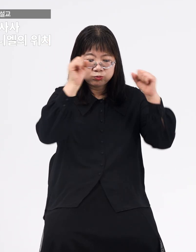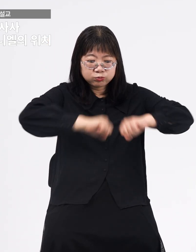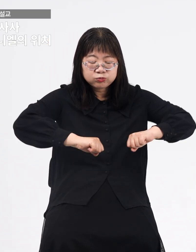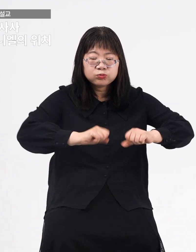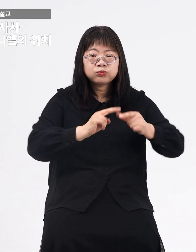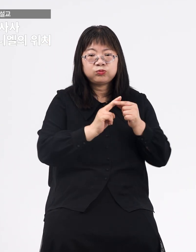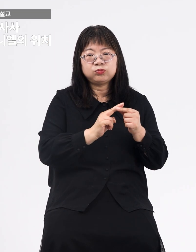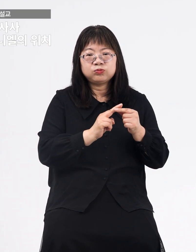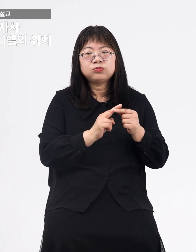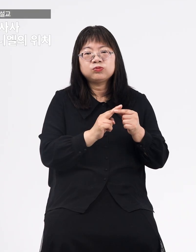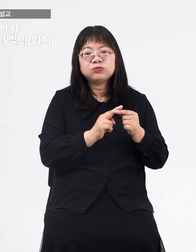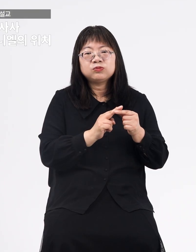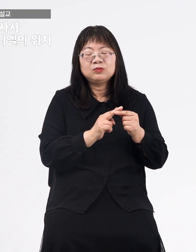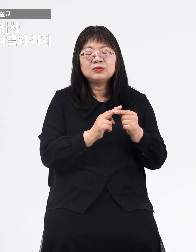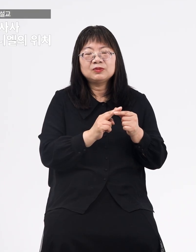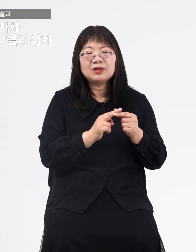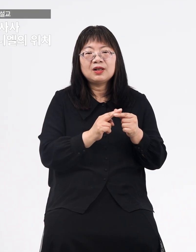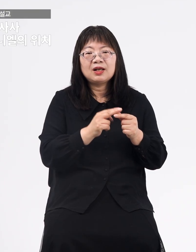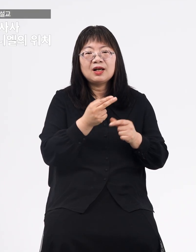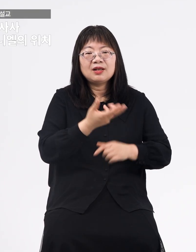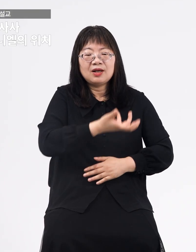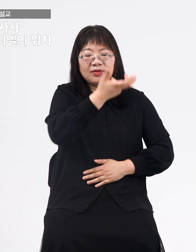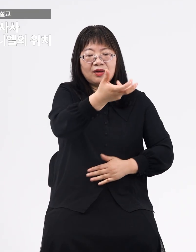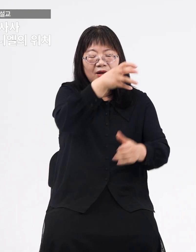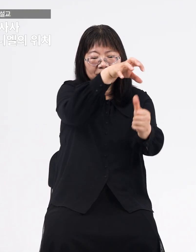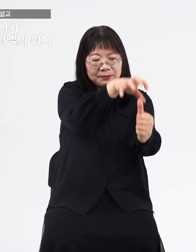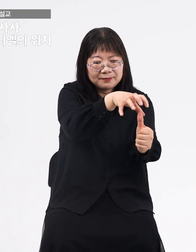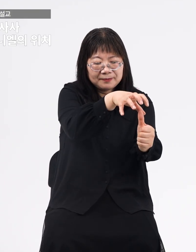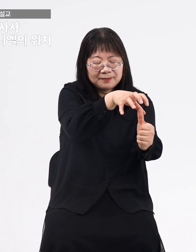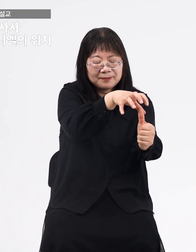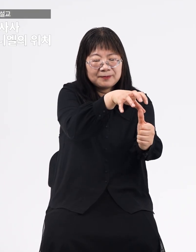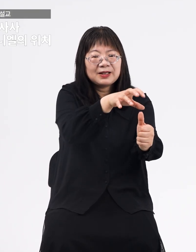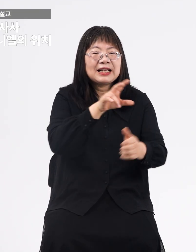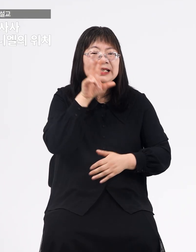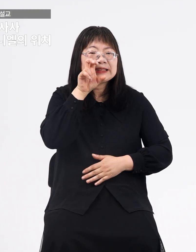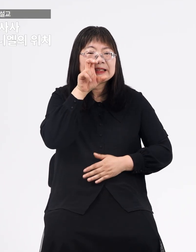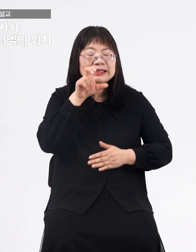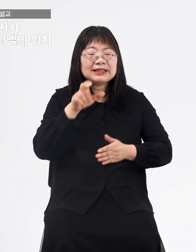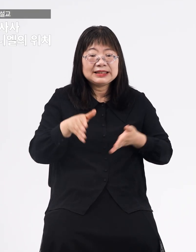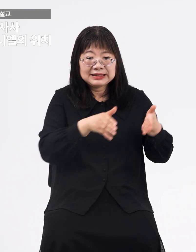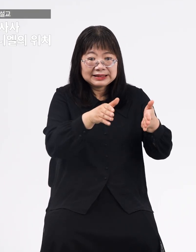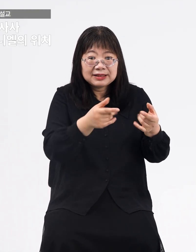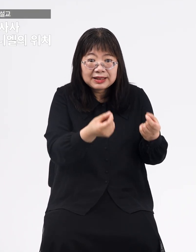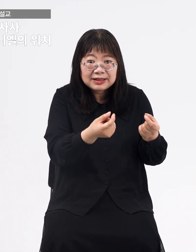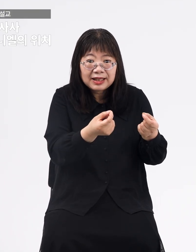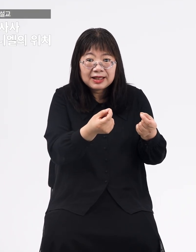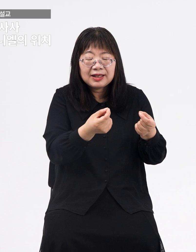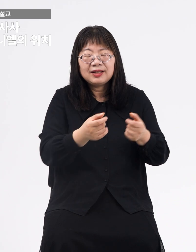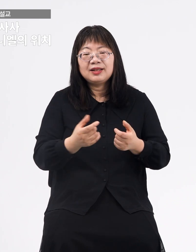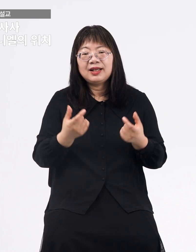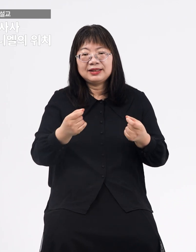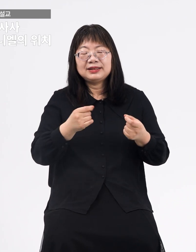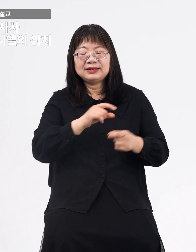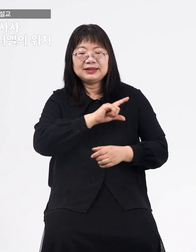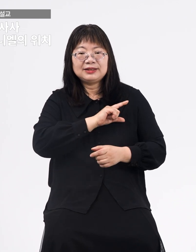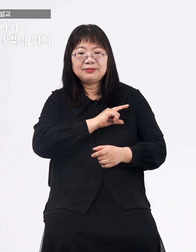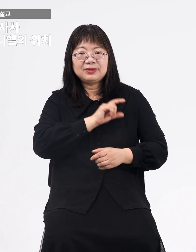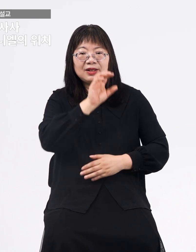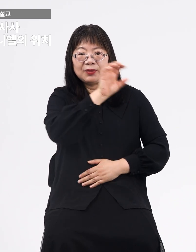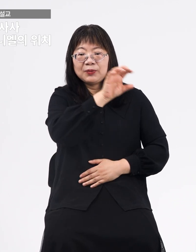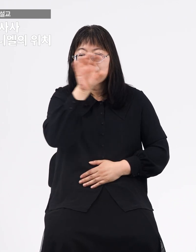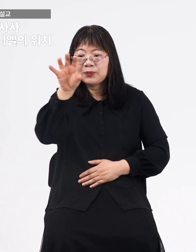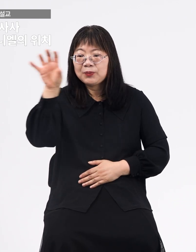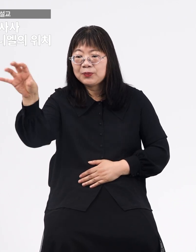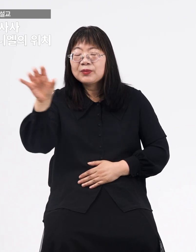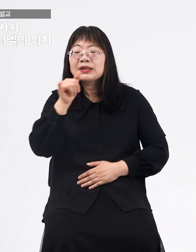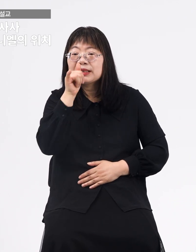멸망과 유배의 지름길이 된다. 이게 곳곳에 붙어 있어요. 야드바젬이라는 말 자체가